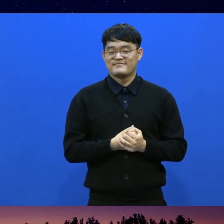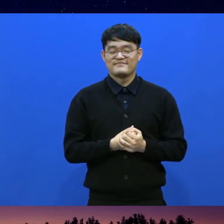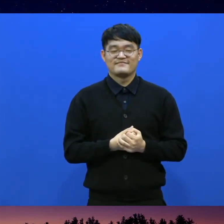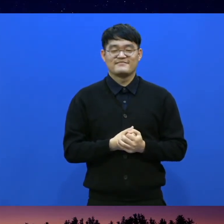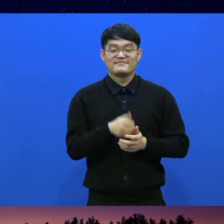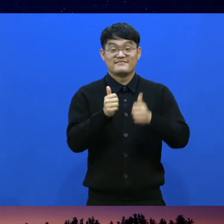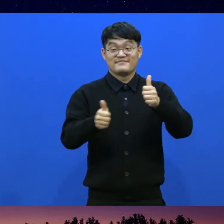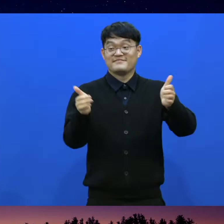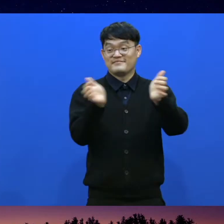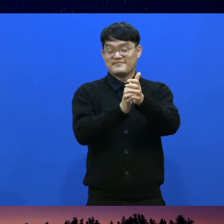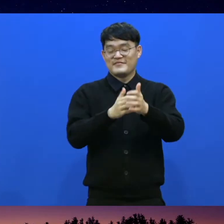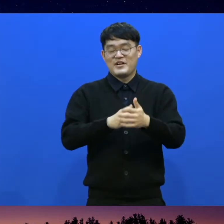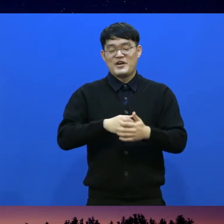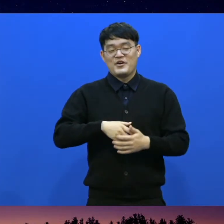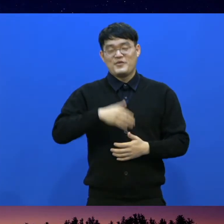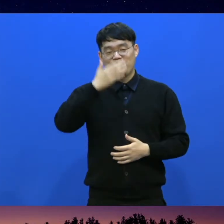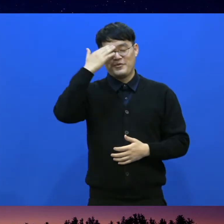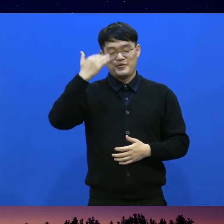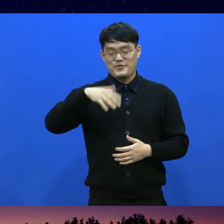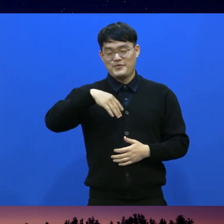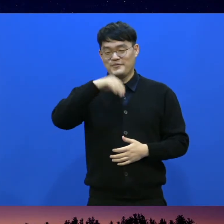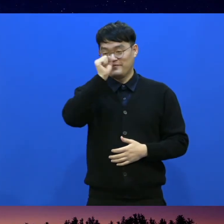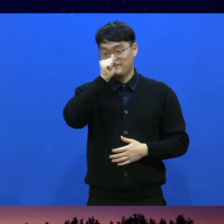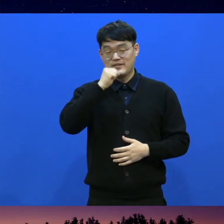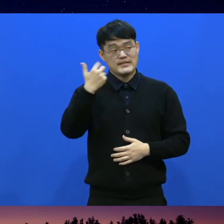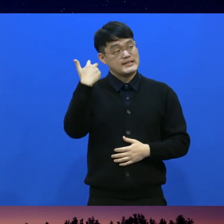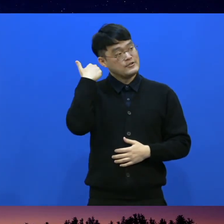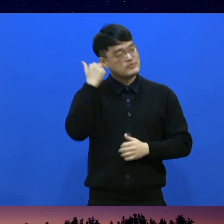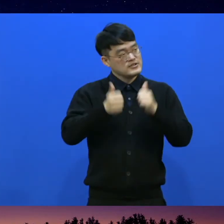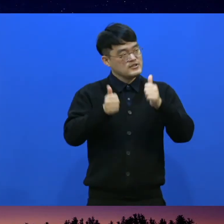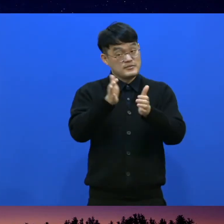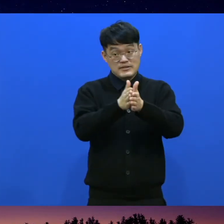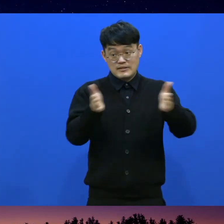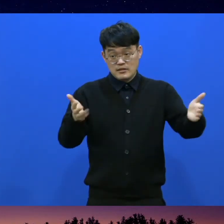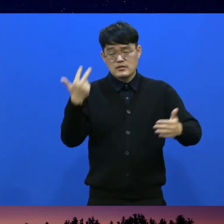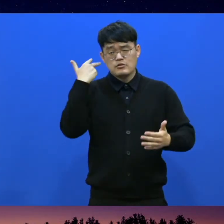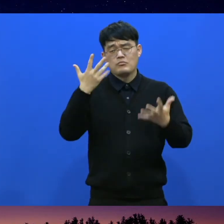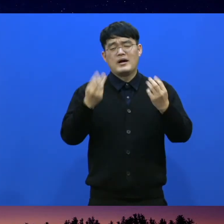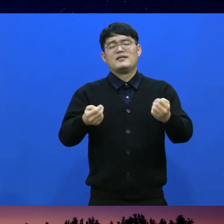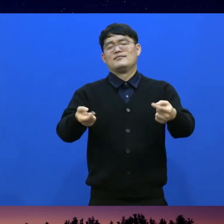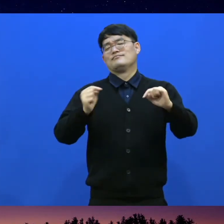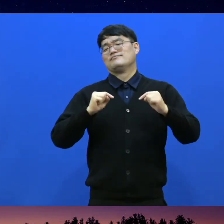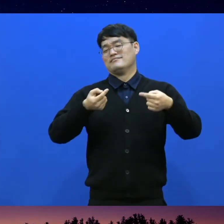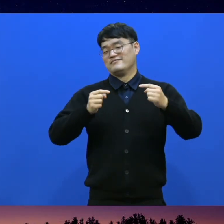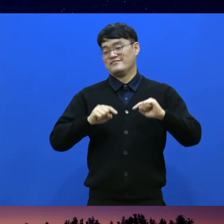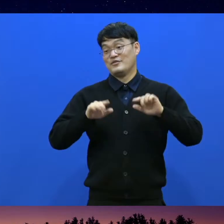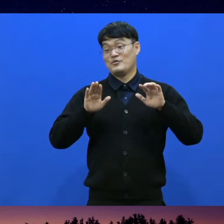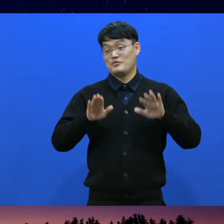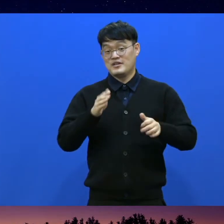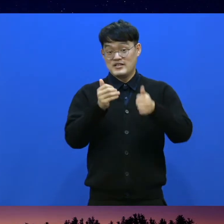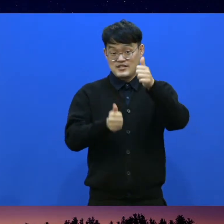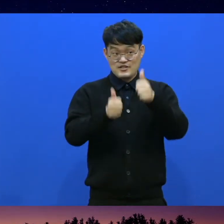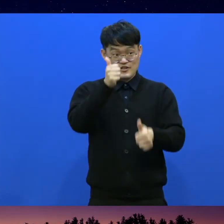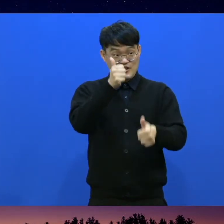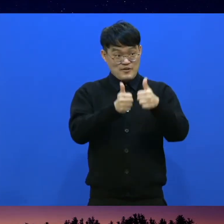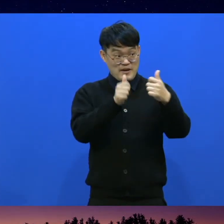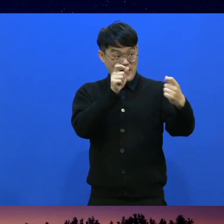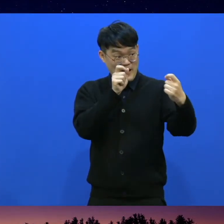돌리겠네요. 지난주부터 시작했는데 지난주도 많이 왔습니다. 시험이 와도